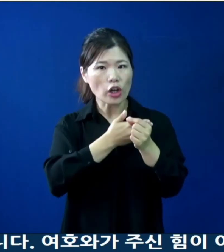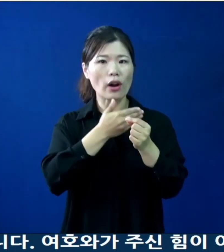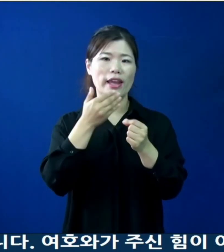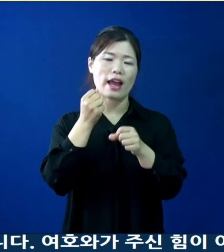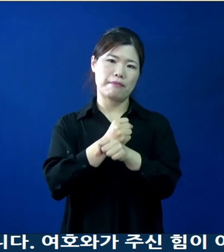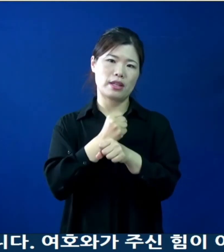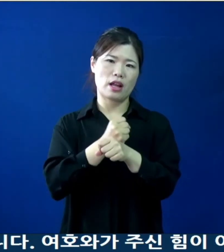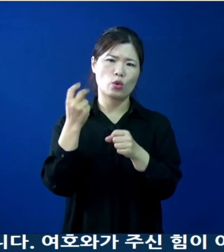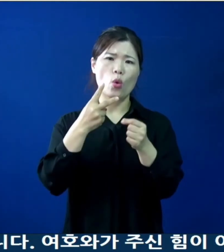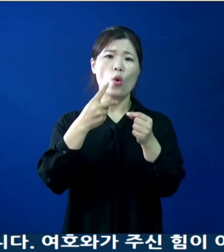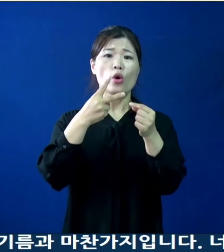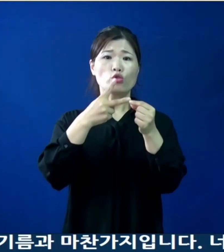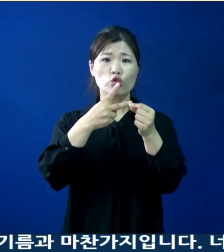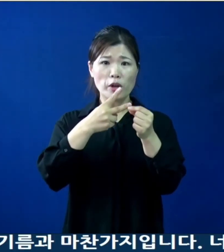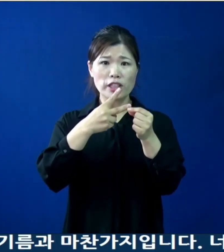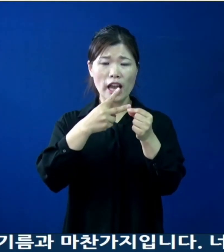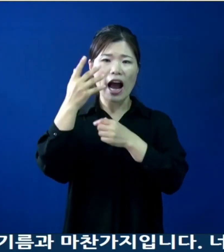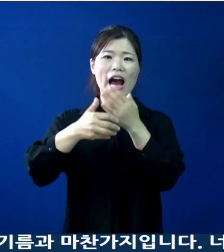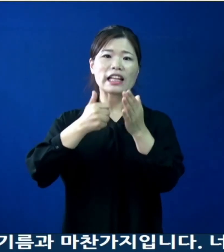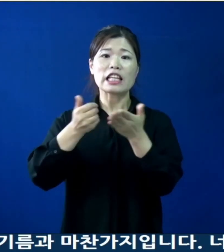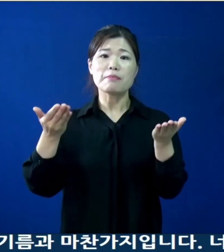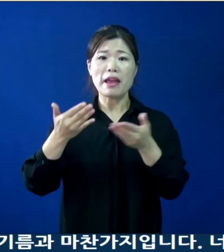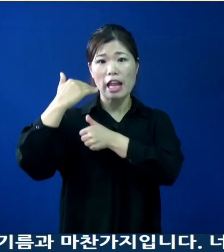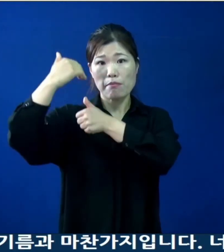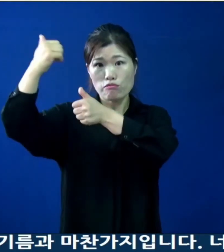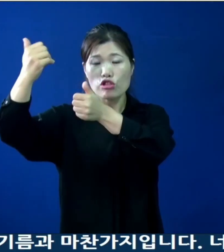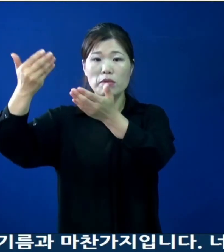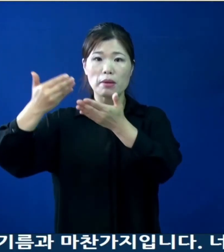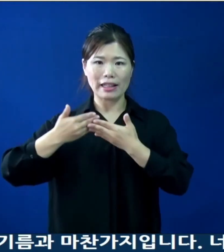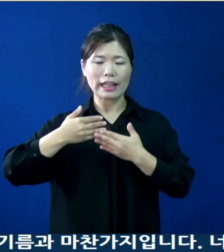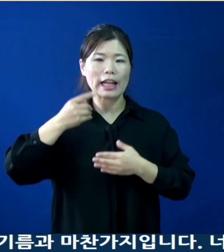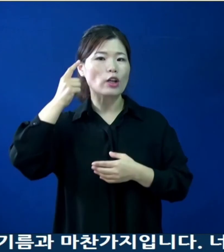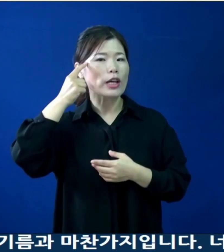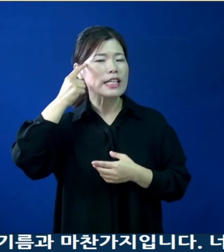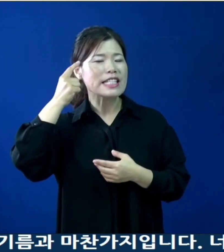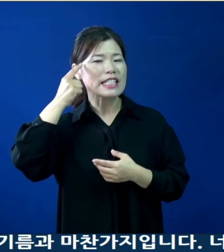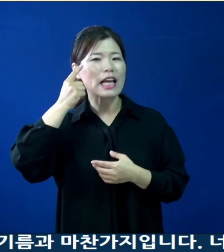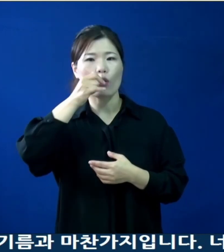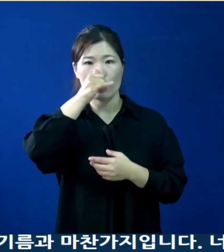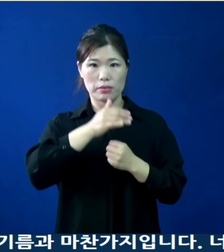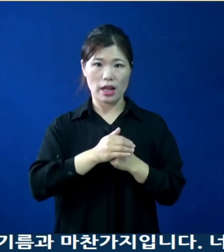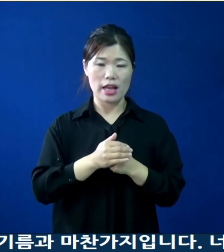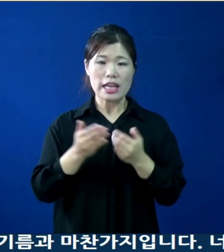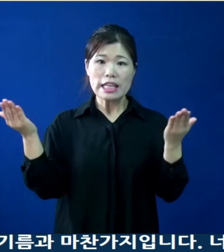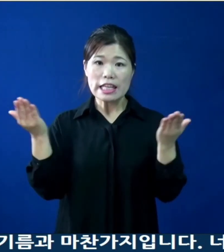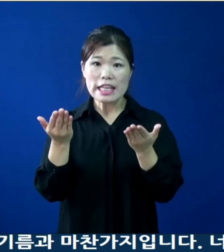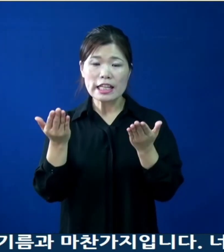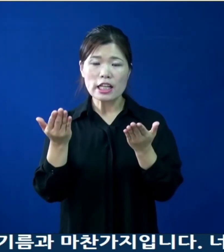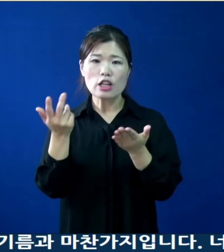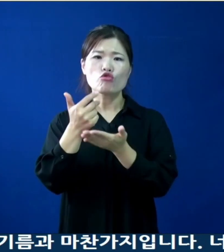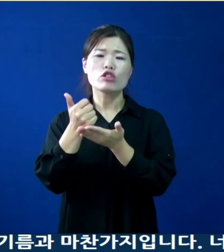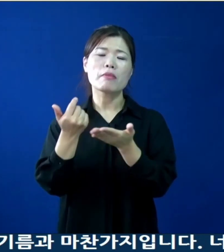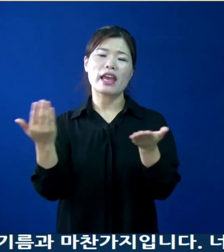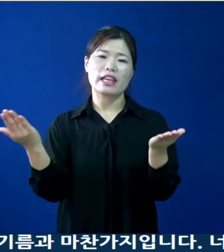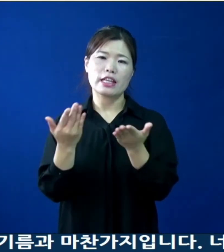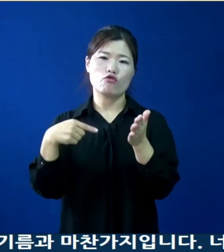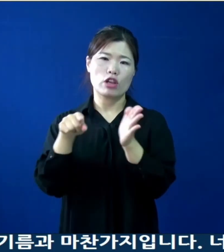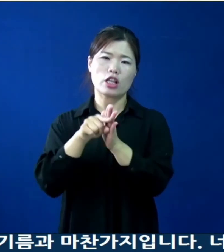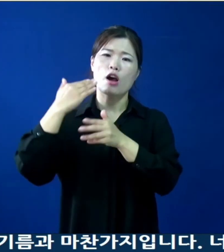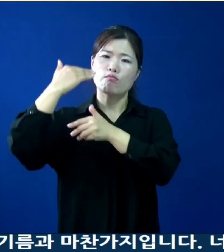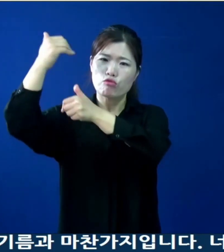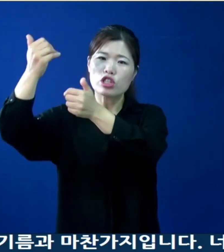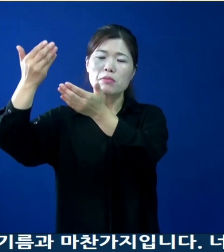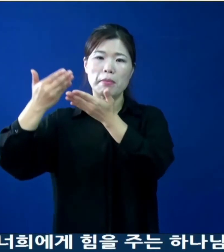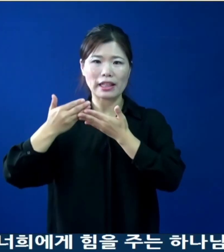하나님의 일에 내가 부르심을 받았다는 임직, 그 일을 위하여 내가 부르심을 받았다는 사명이에요.